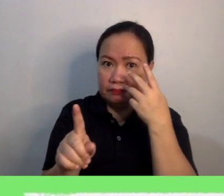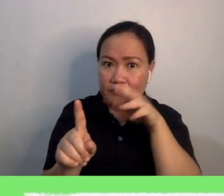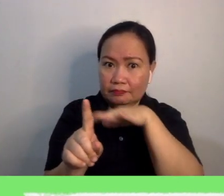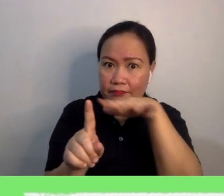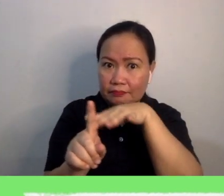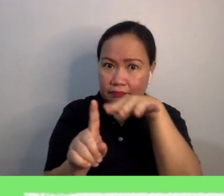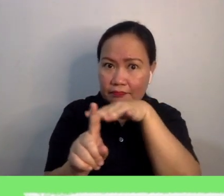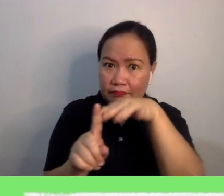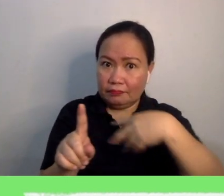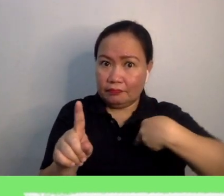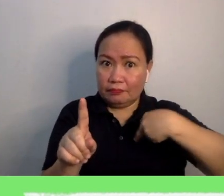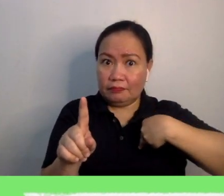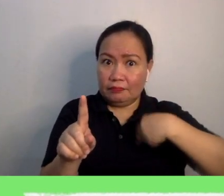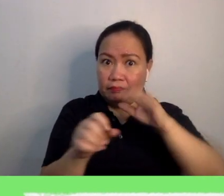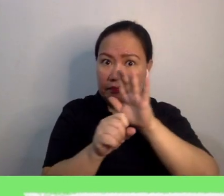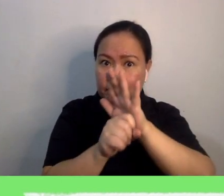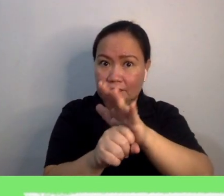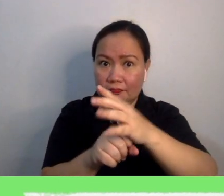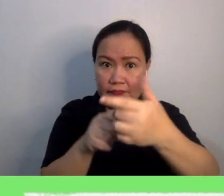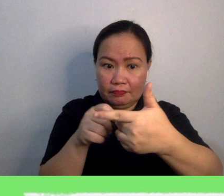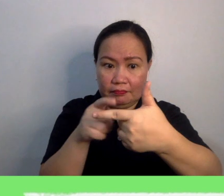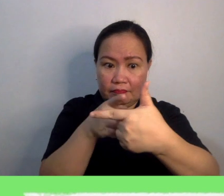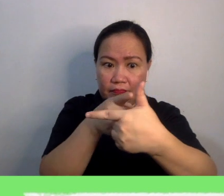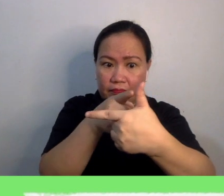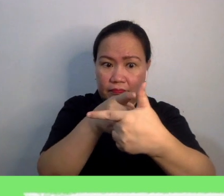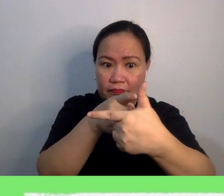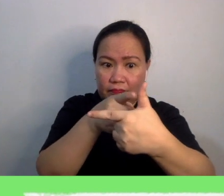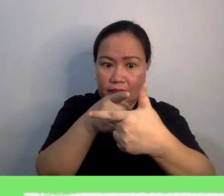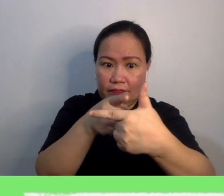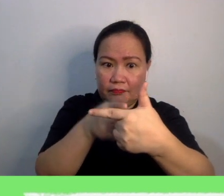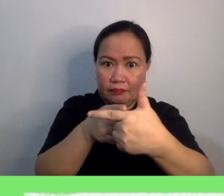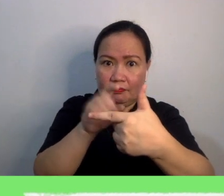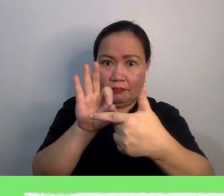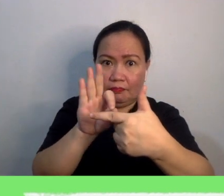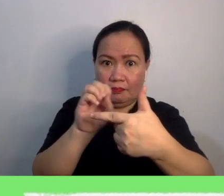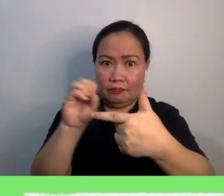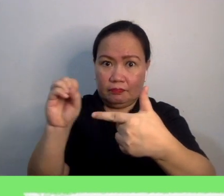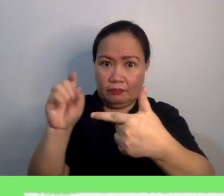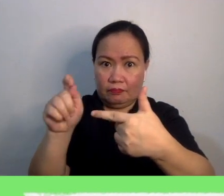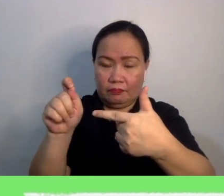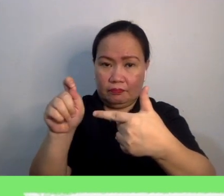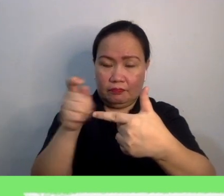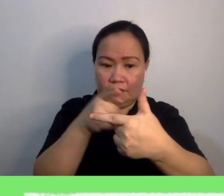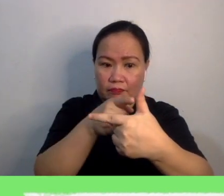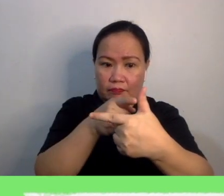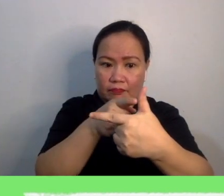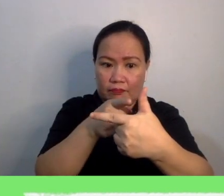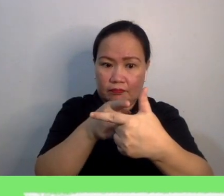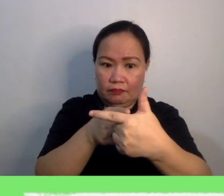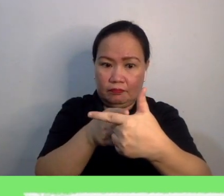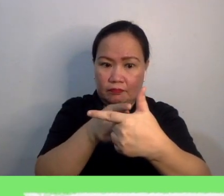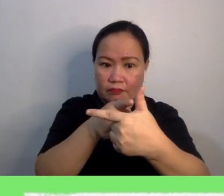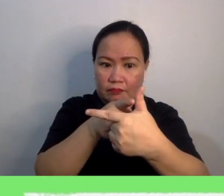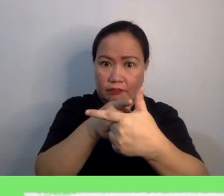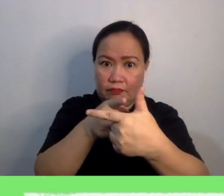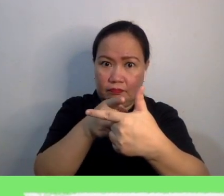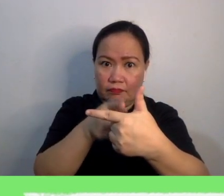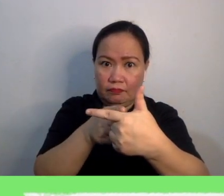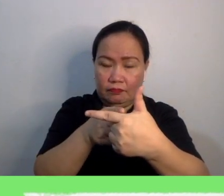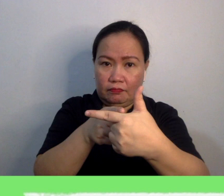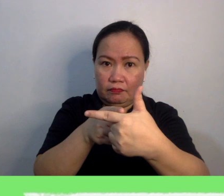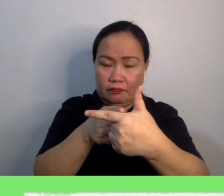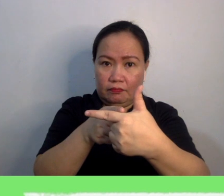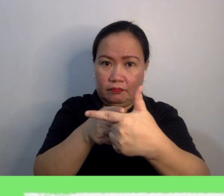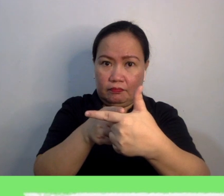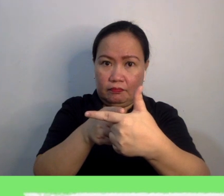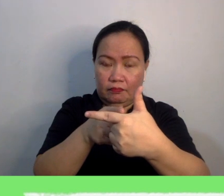may nakita kayong symbol na ganito, yung para siyang square, and this is what we call the foot, okay? So, kapag may nakita po tayong